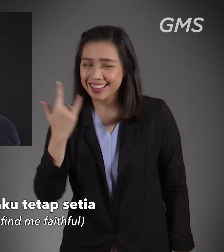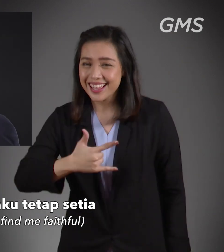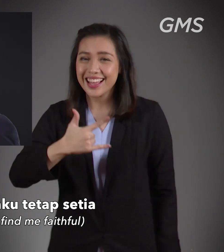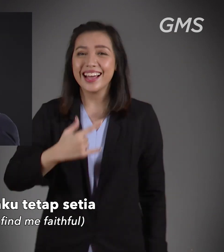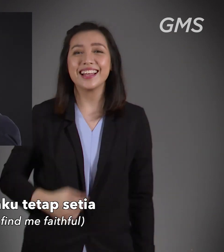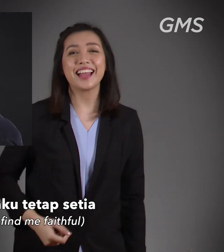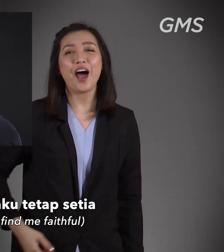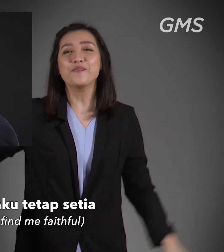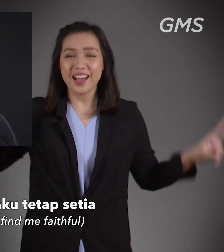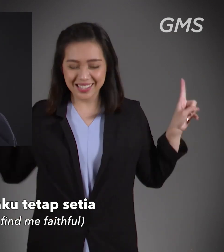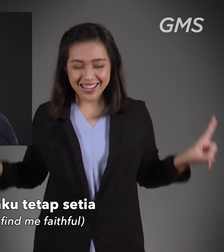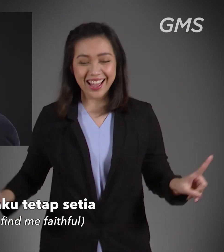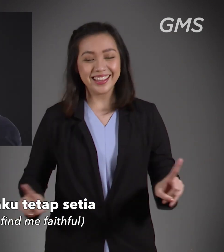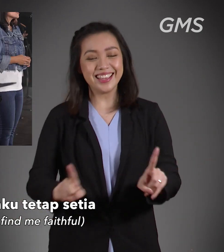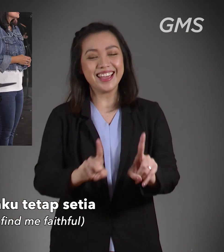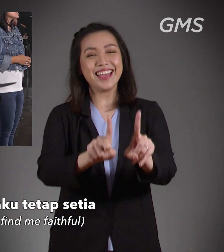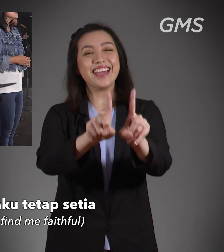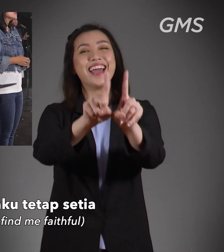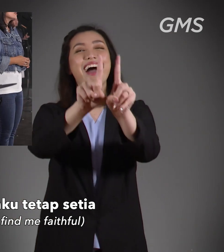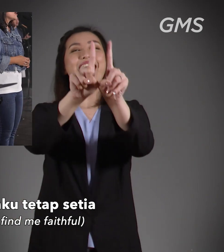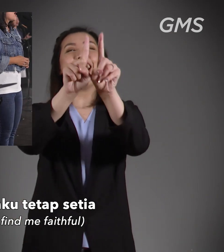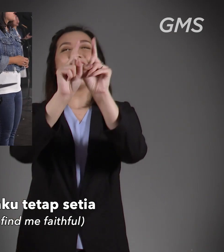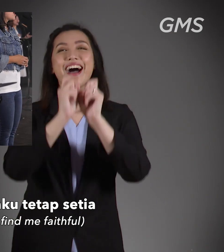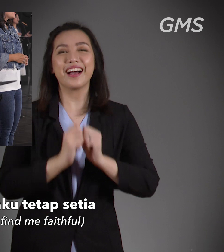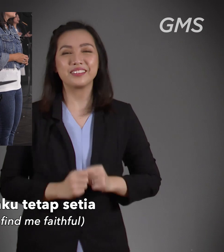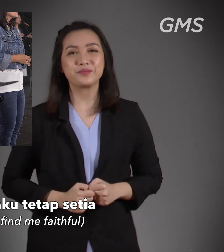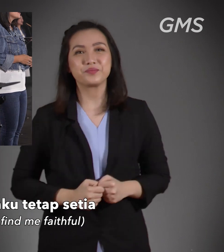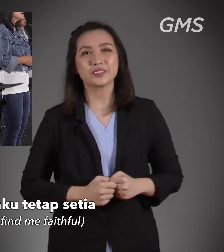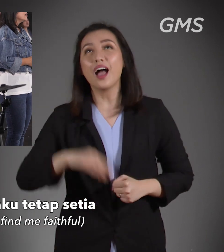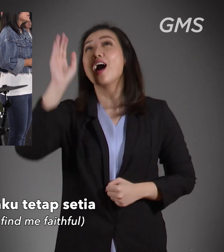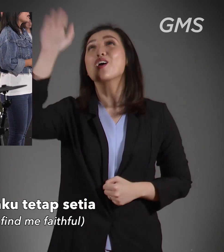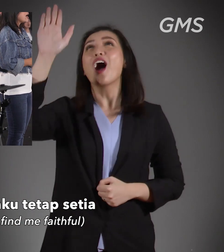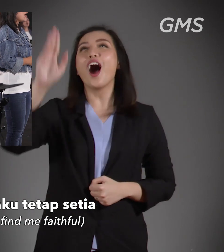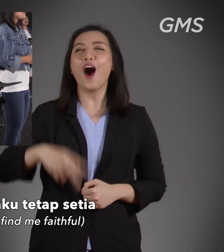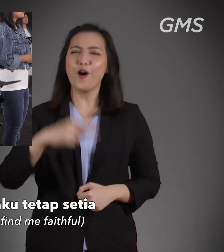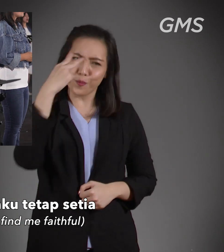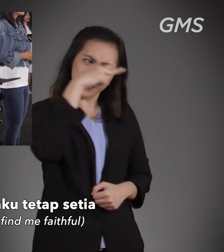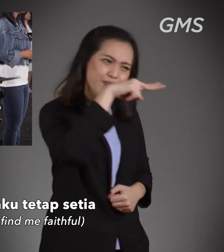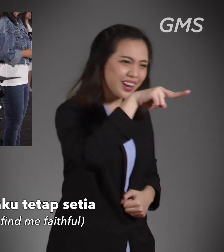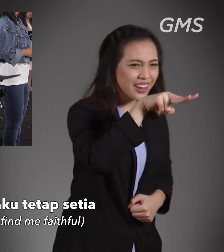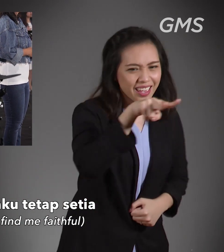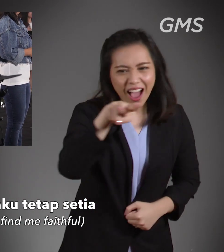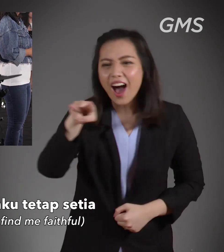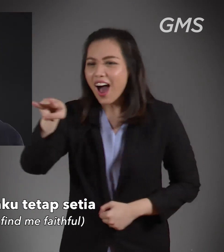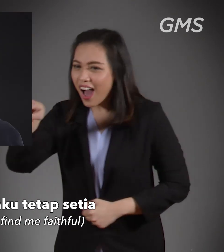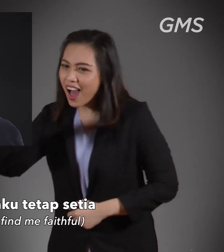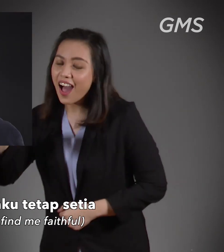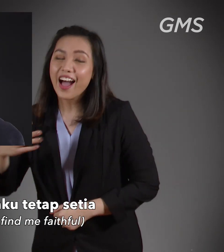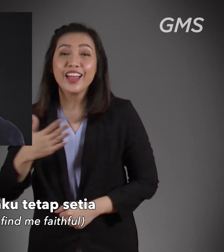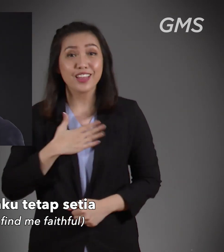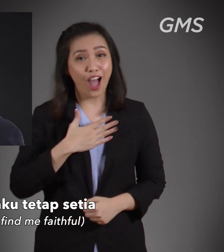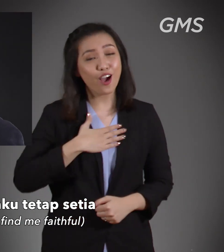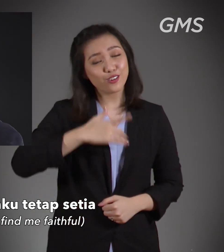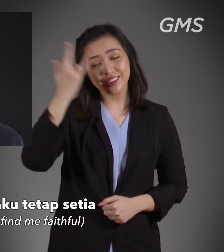aku tetap setia. Kau dapati